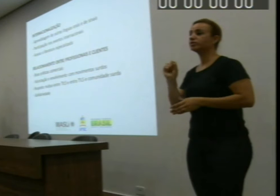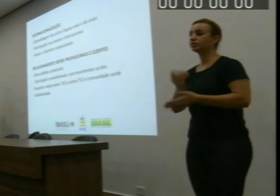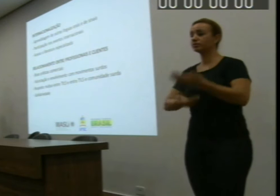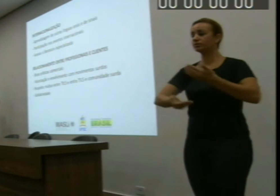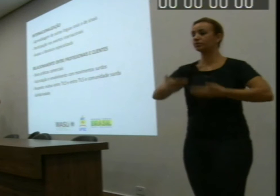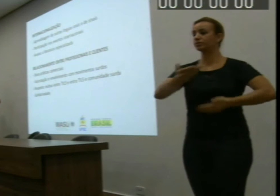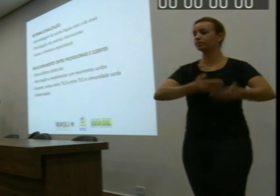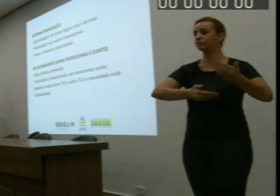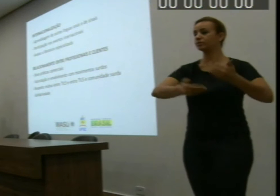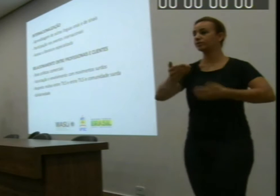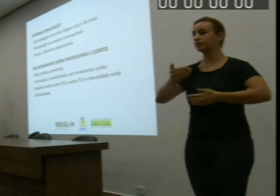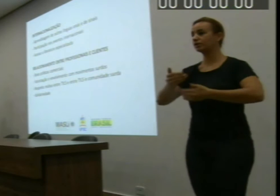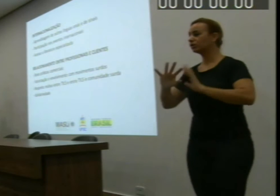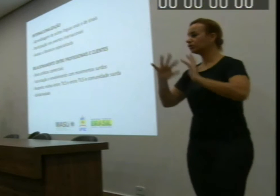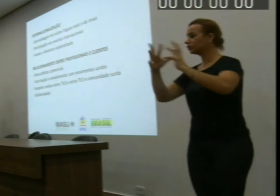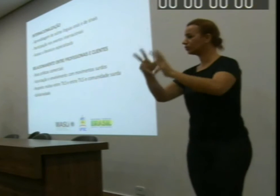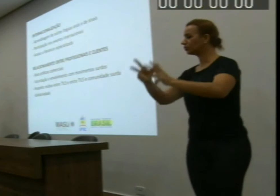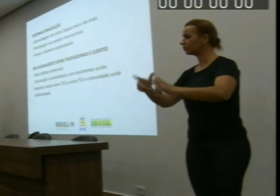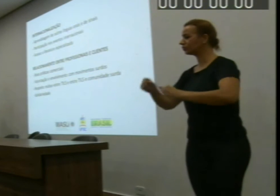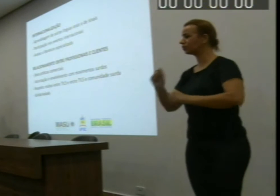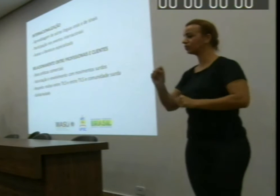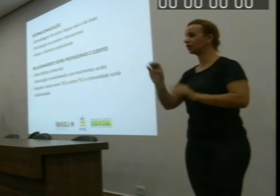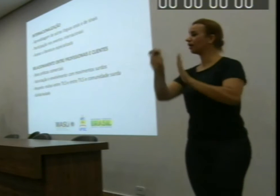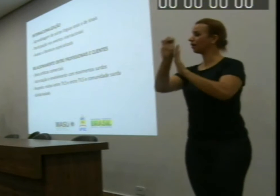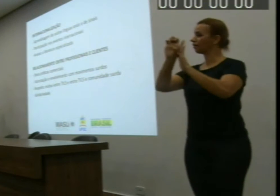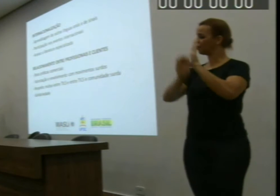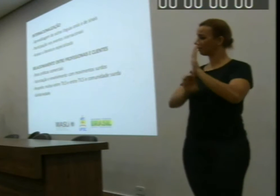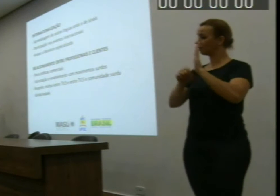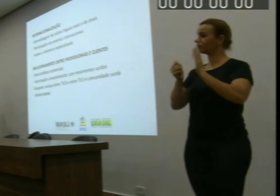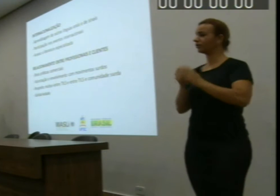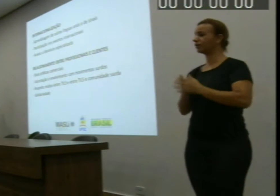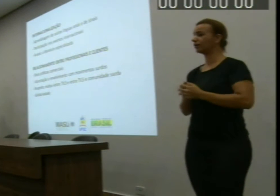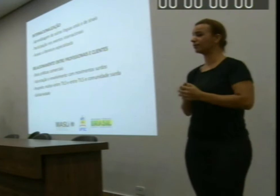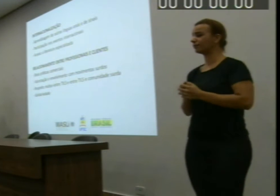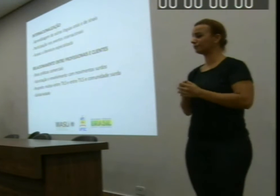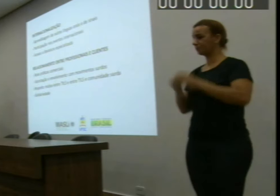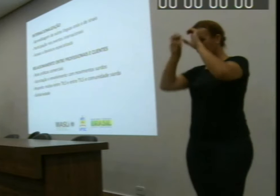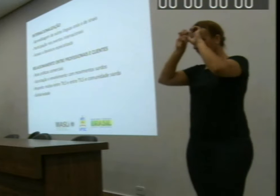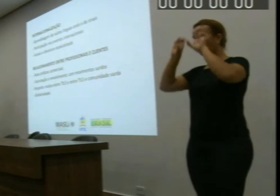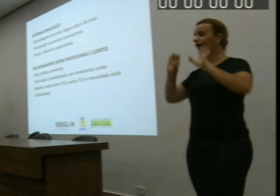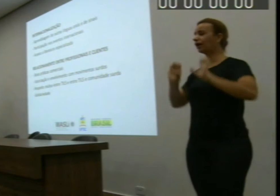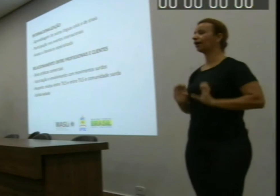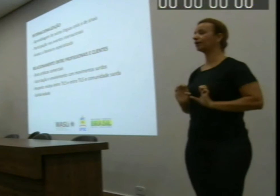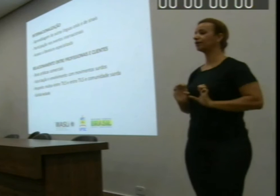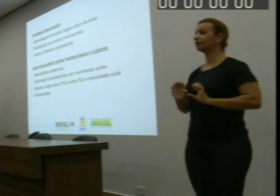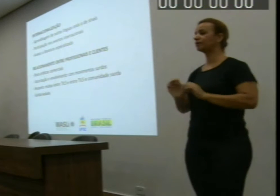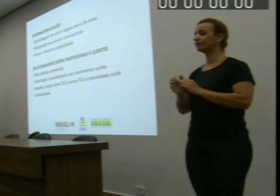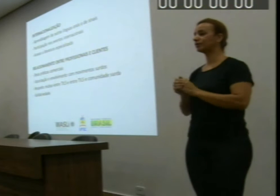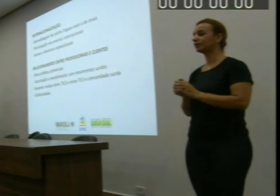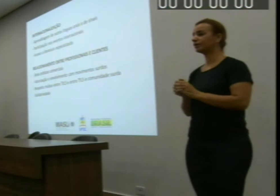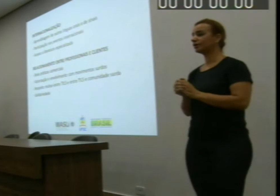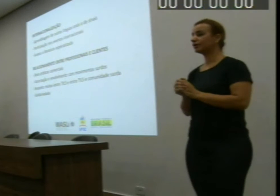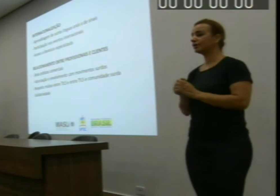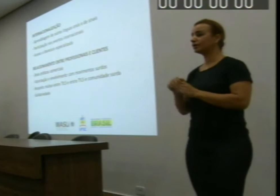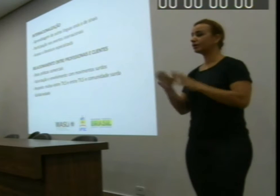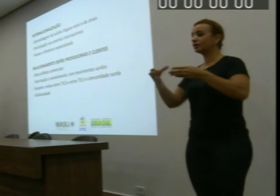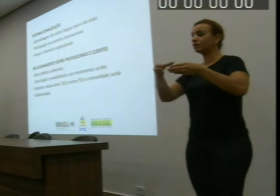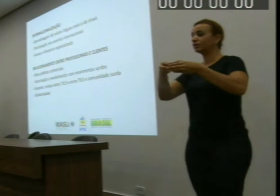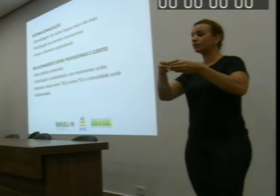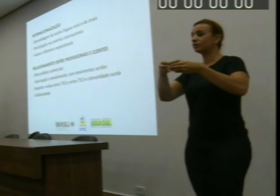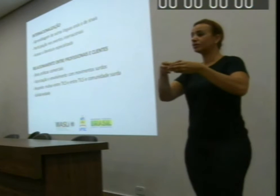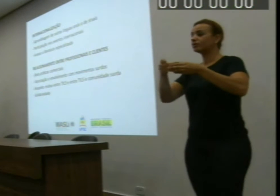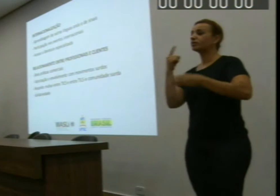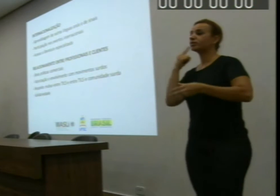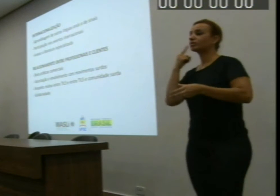essas questões éticas a a elas precisam estar em consonância também com o desejo da comunidade surda com os